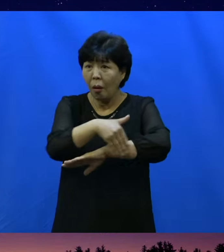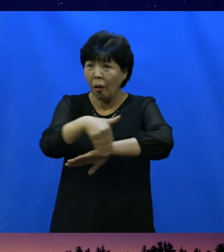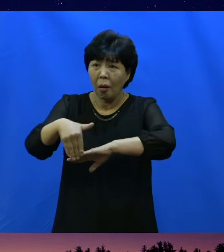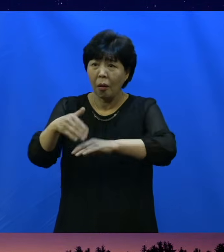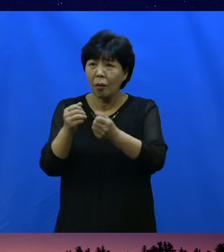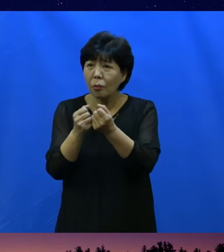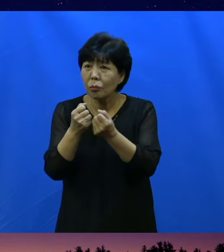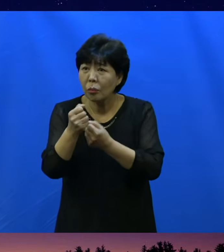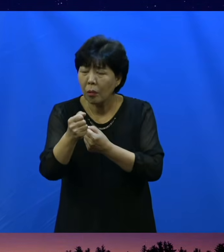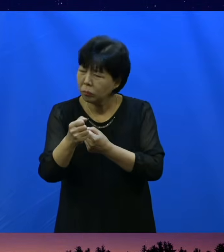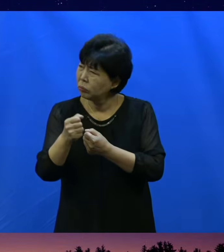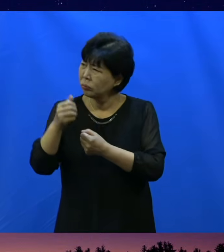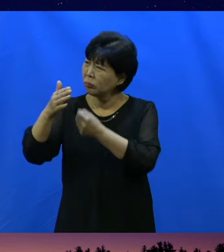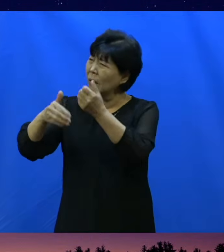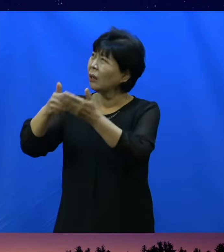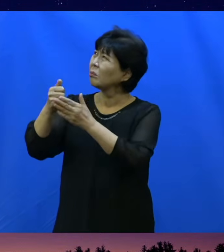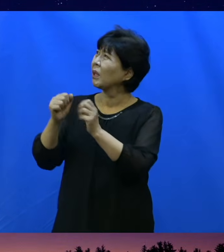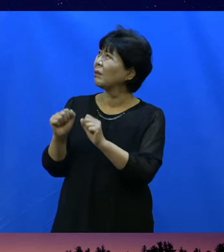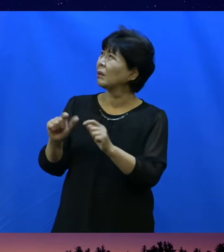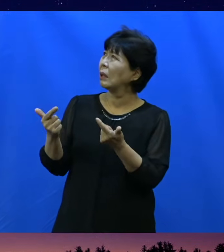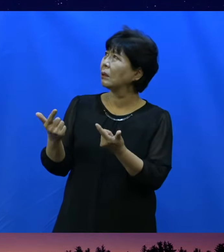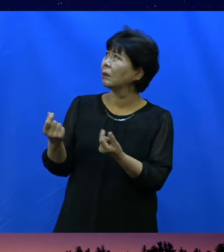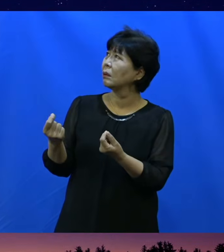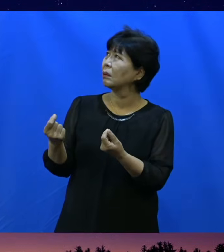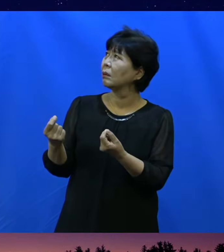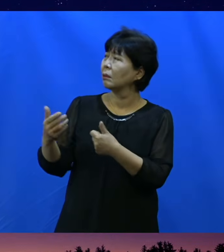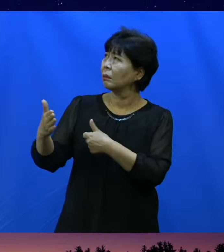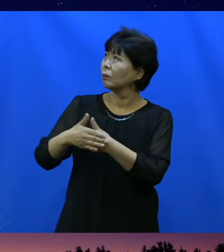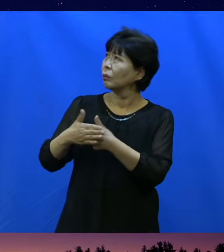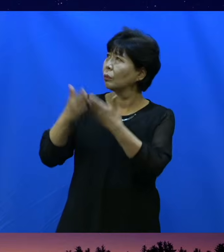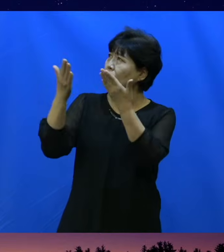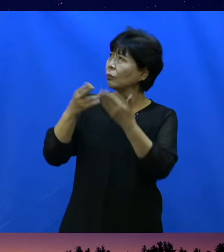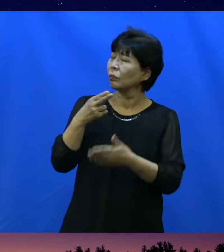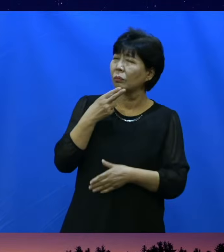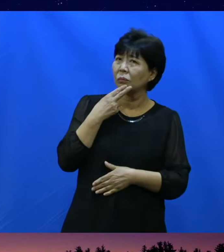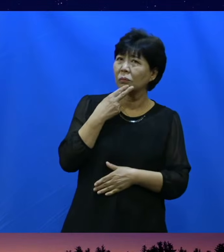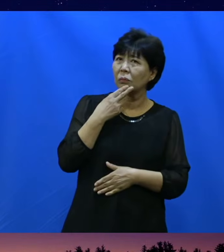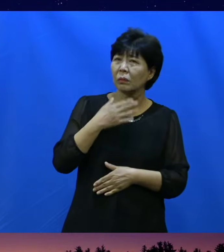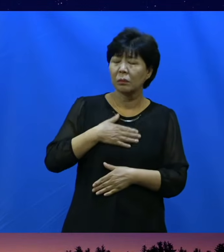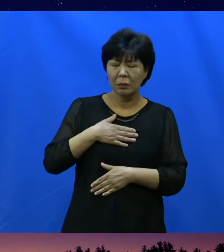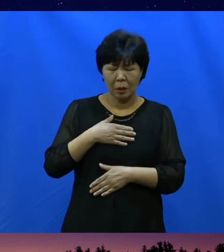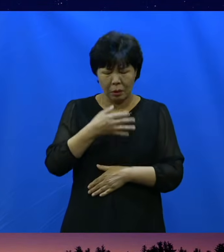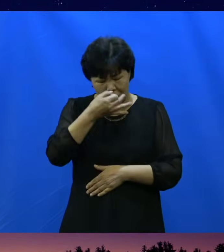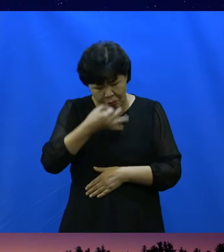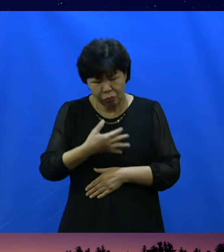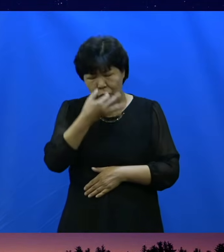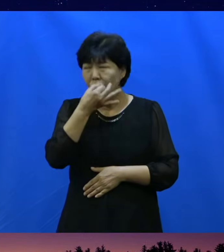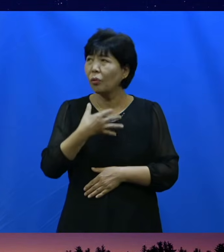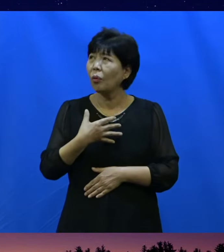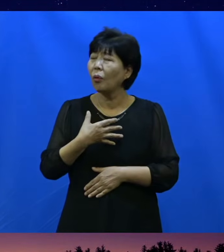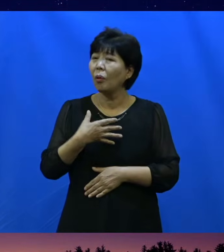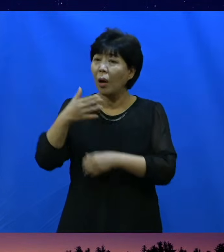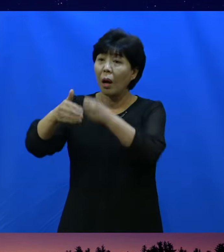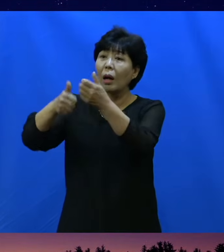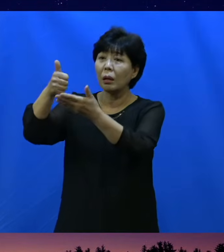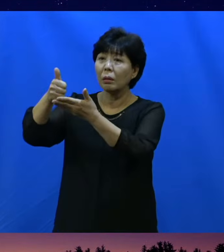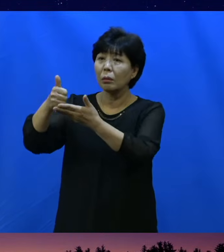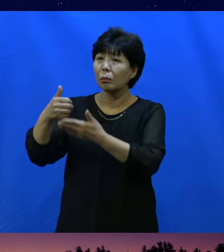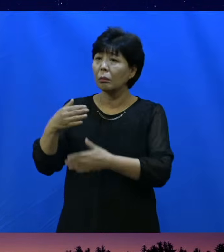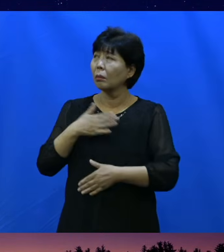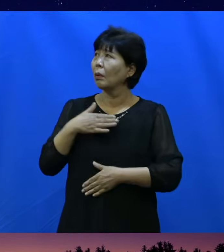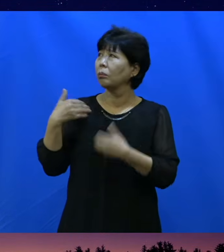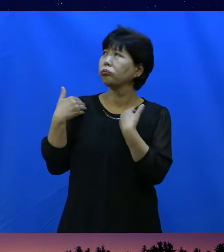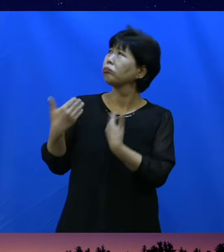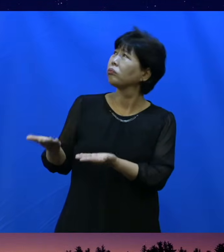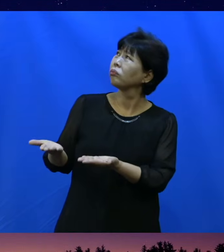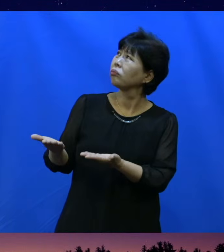다녔는데도 하나님 어디 계세요? 왜 하나님 나를 안 도와주세요? 난 지금 너무 힘든데 하나님 왜 나를 내버려 두세요?